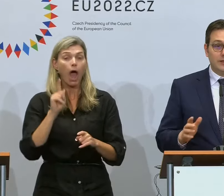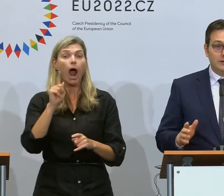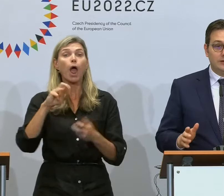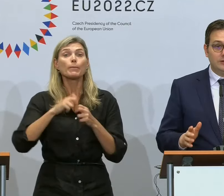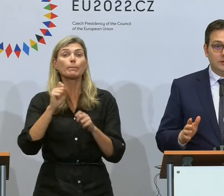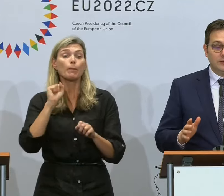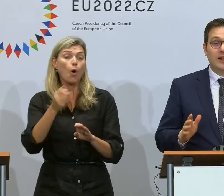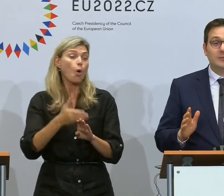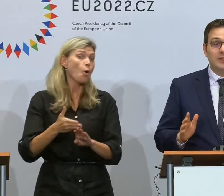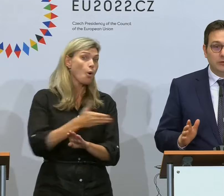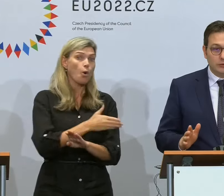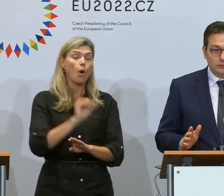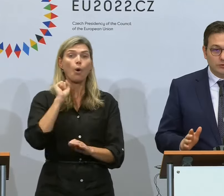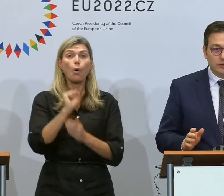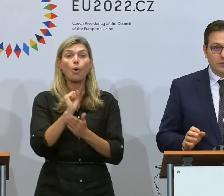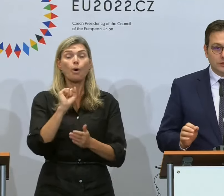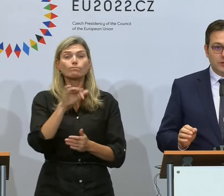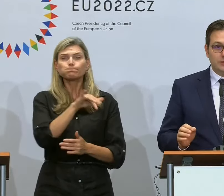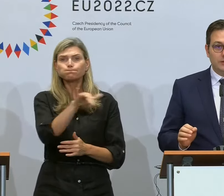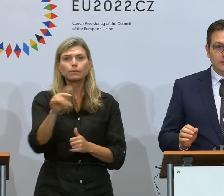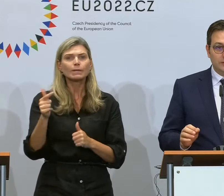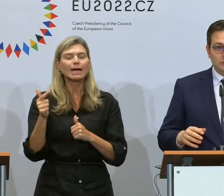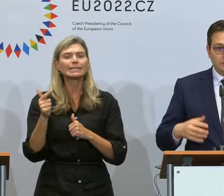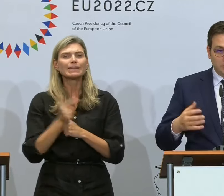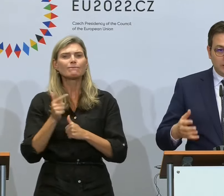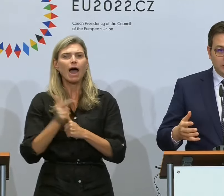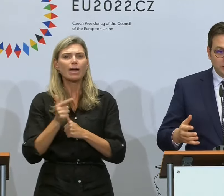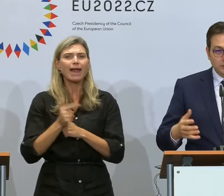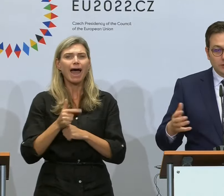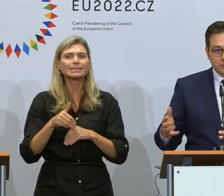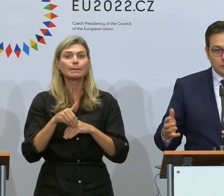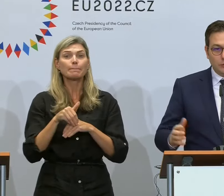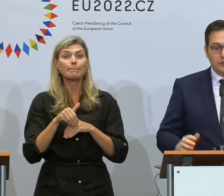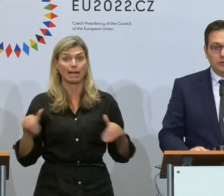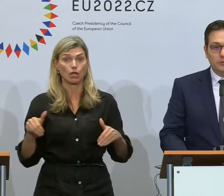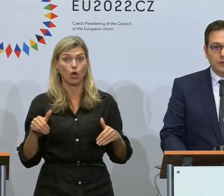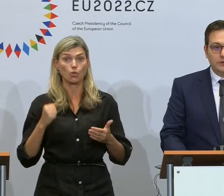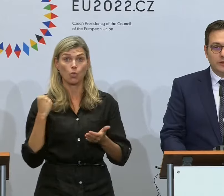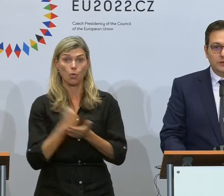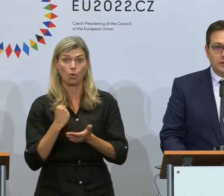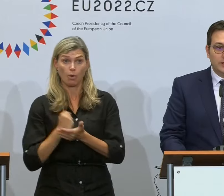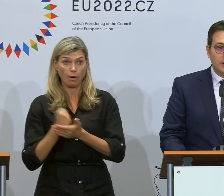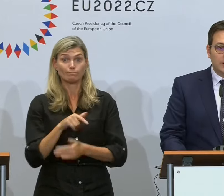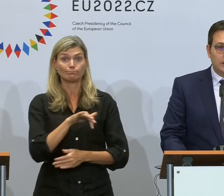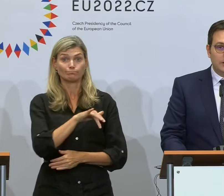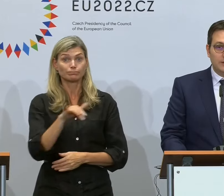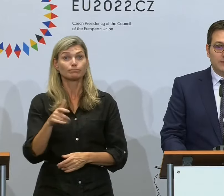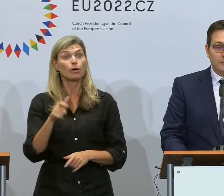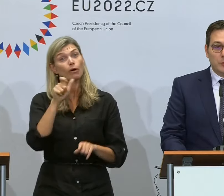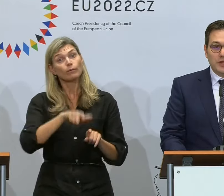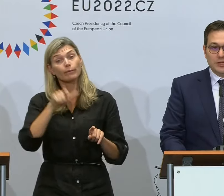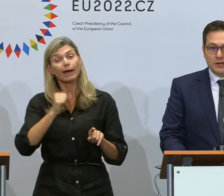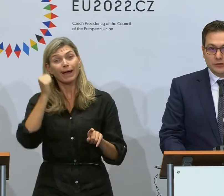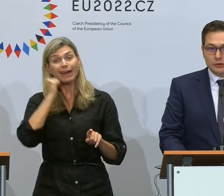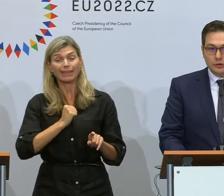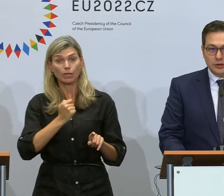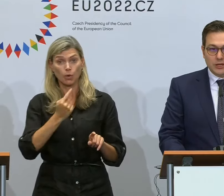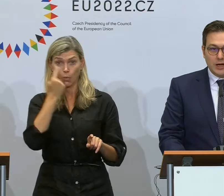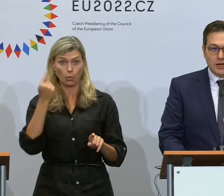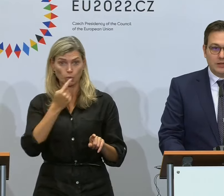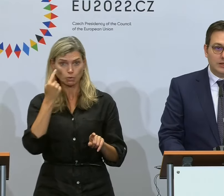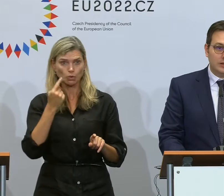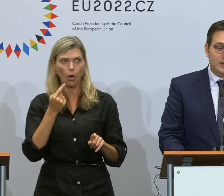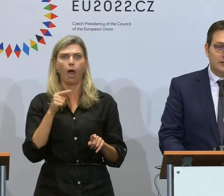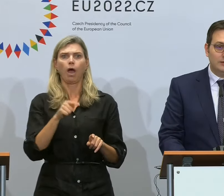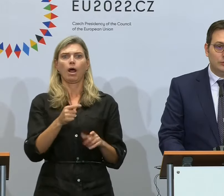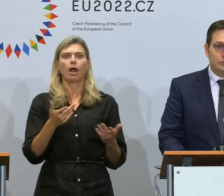zhruba 12 milionů schengenských víz pro občany Ruské federace, je poměrně